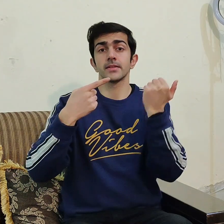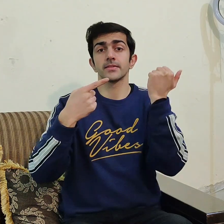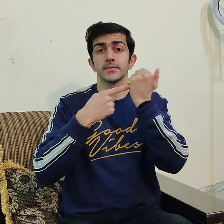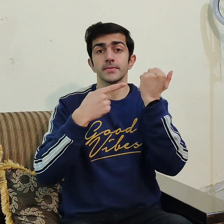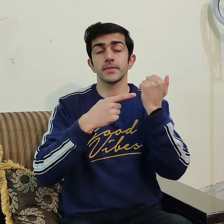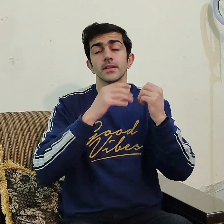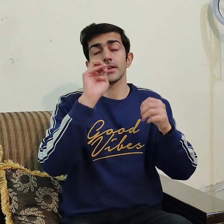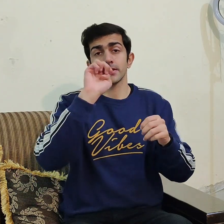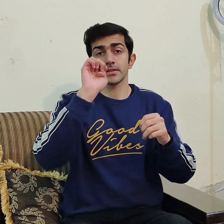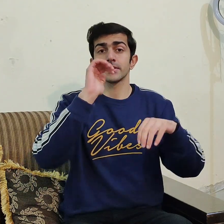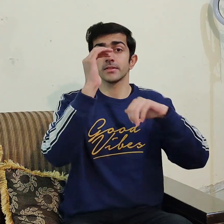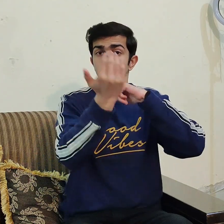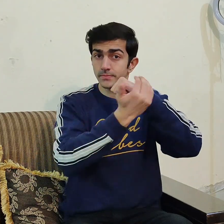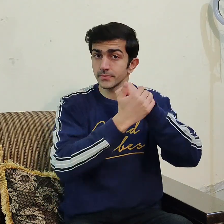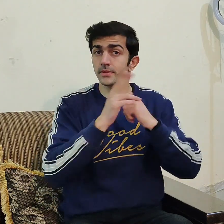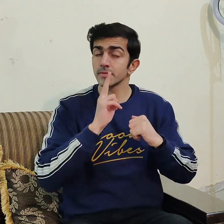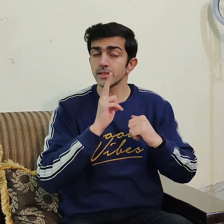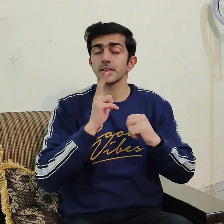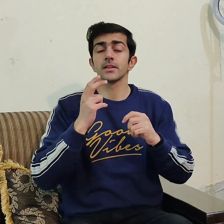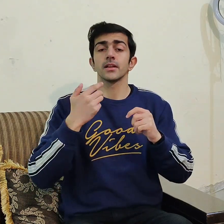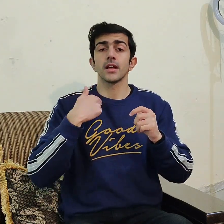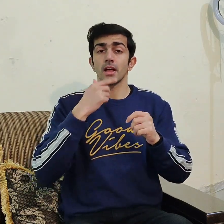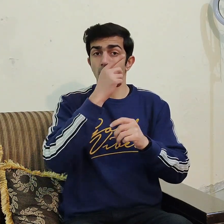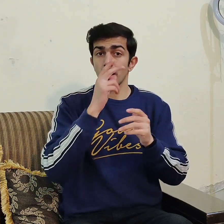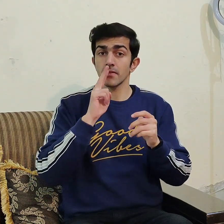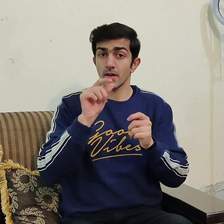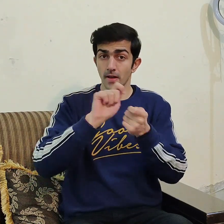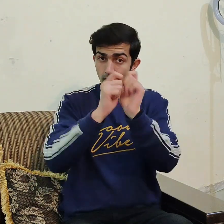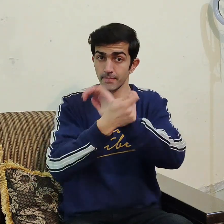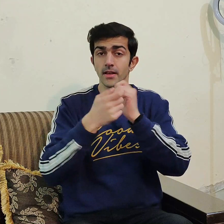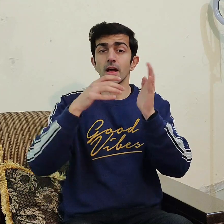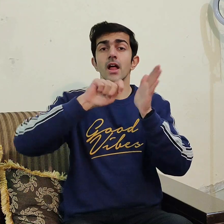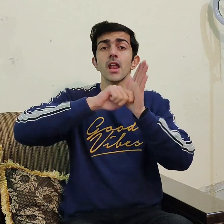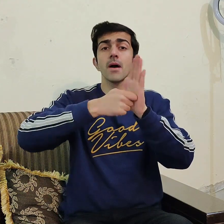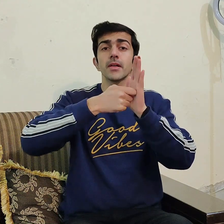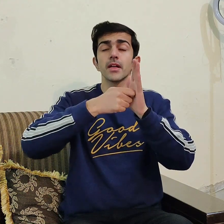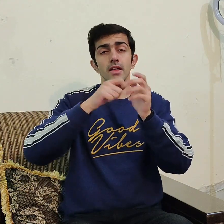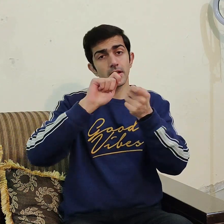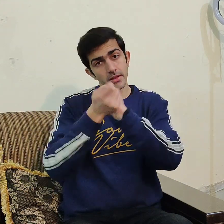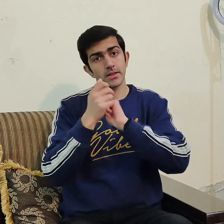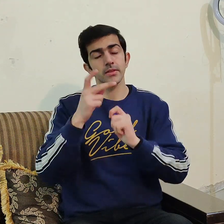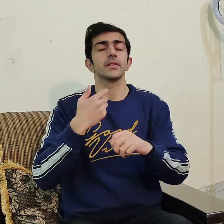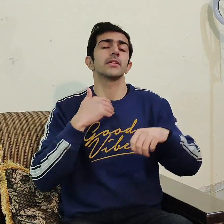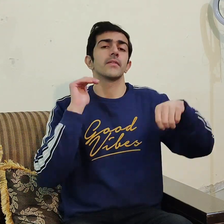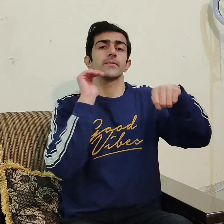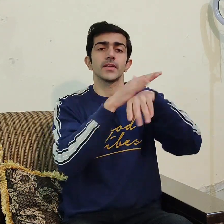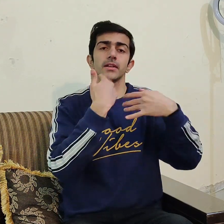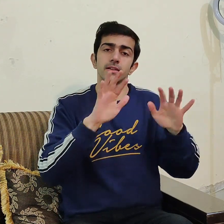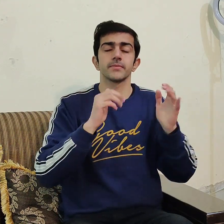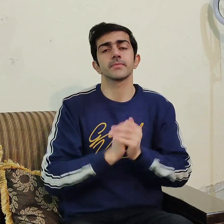रहे हैं। देन ट्यूसडे की बात है कि मुझे ईमेल आई के और उन्होंने बताया कि आप अपना पासवर्ड चेंज करें, एडवांस